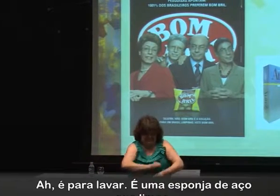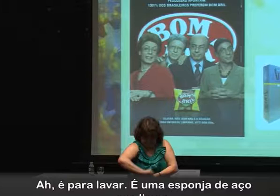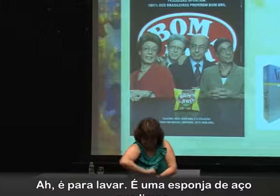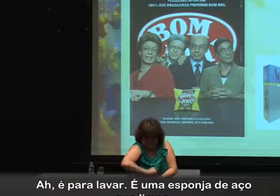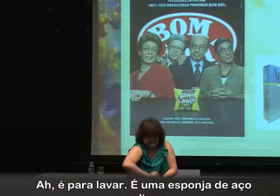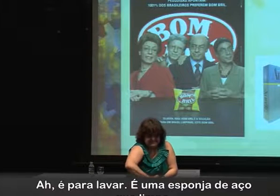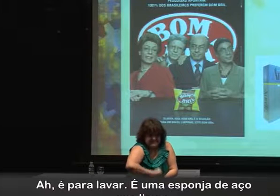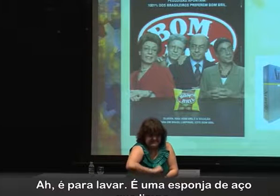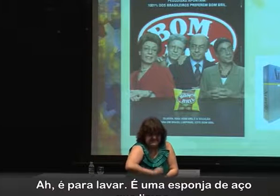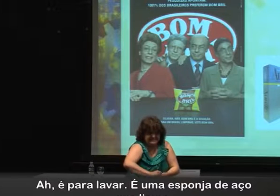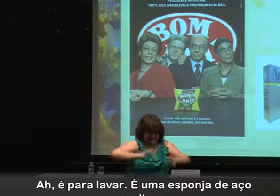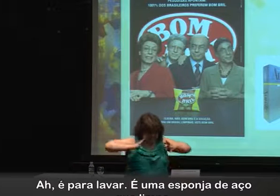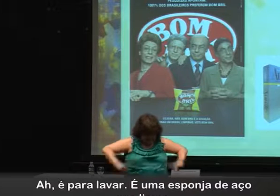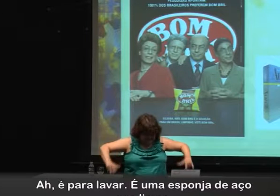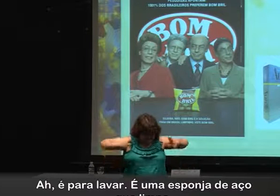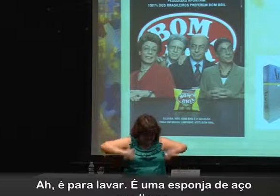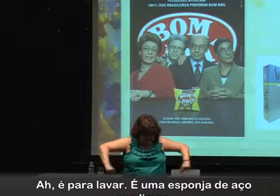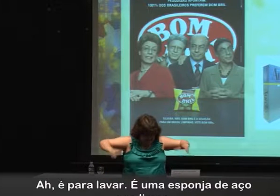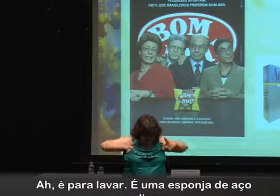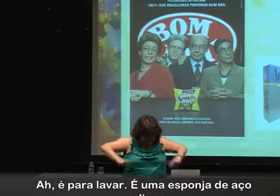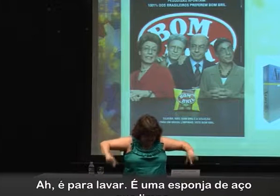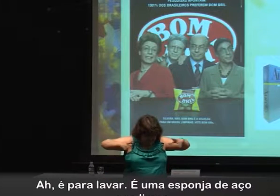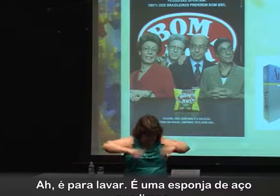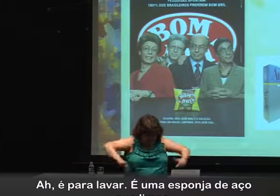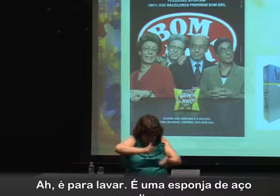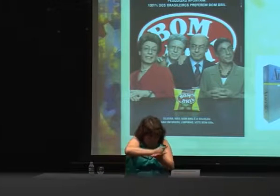Ah, é para lavar uma esponja de aço que limpa.